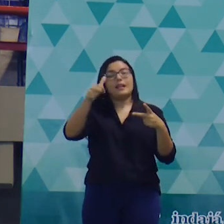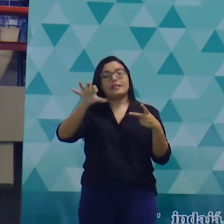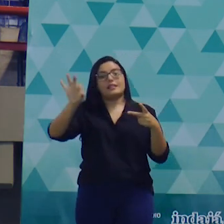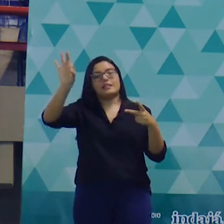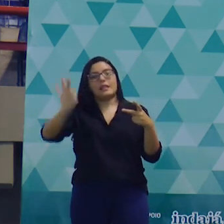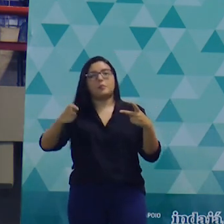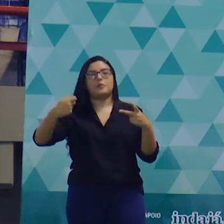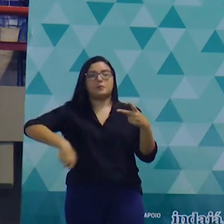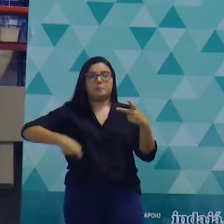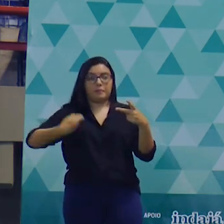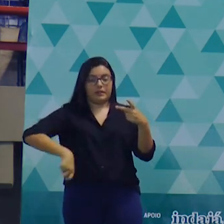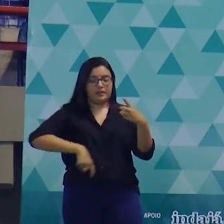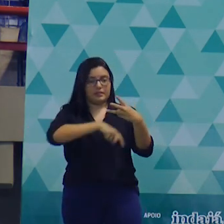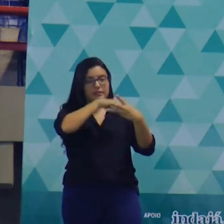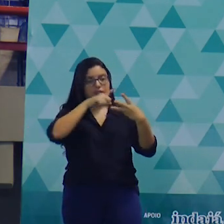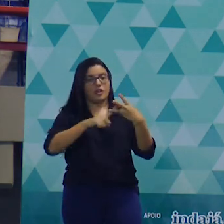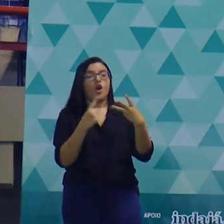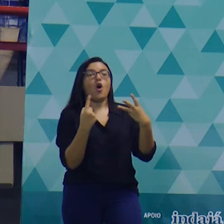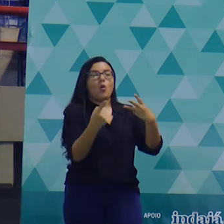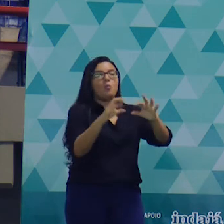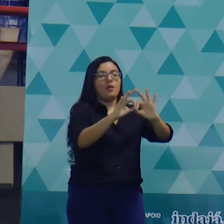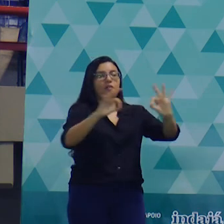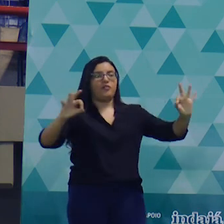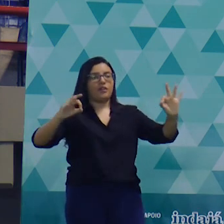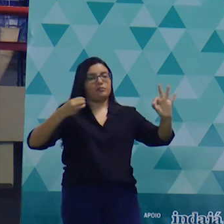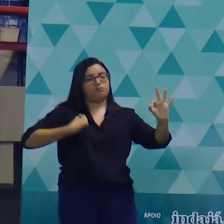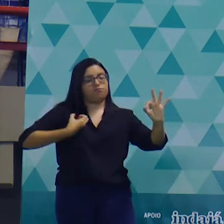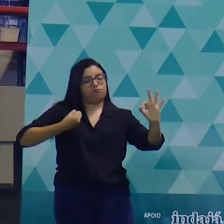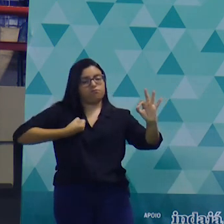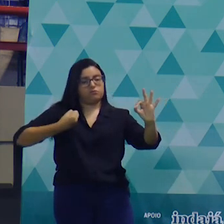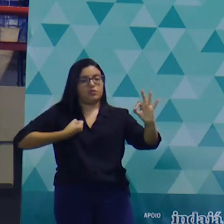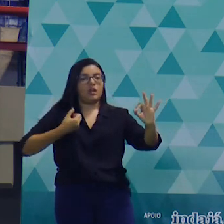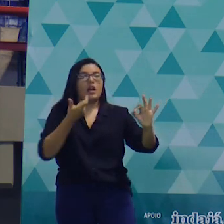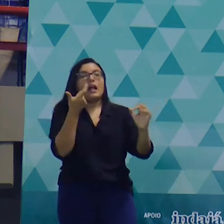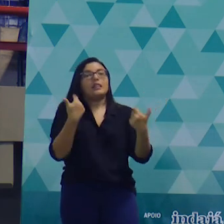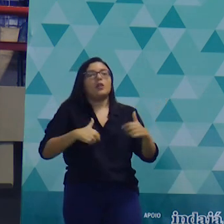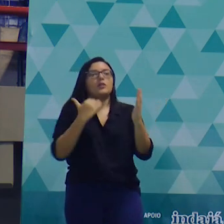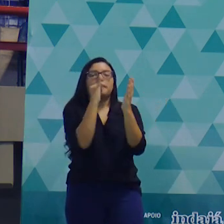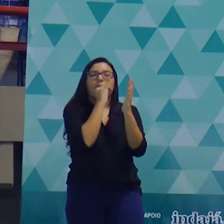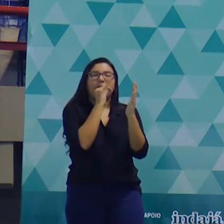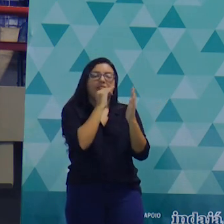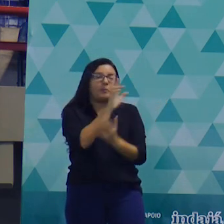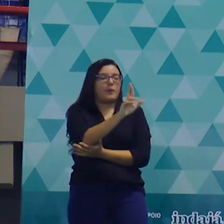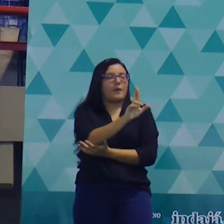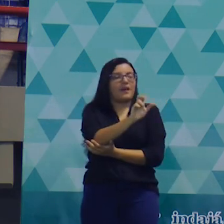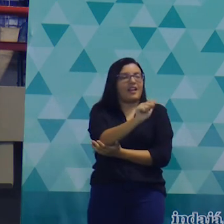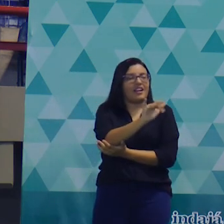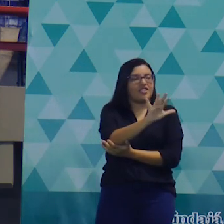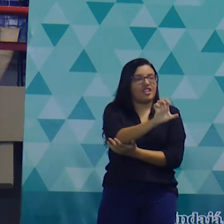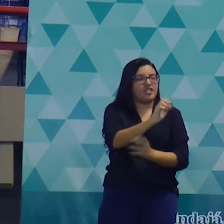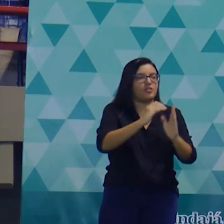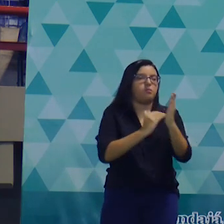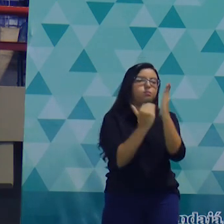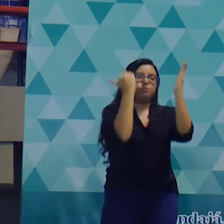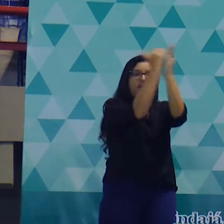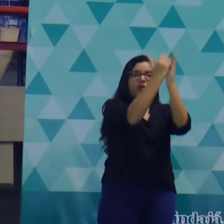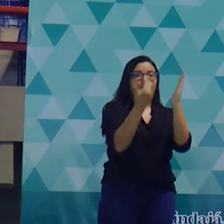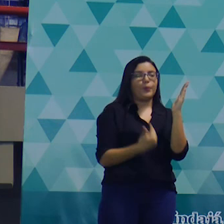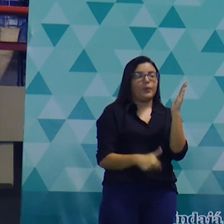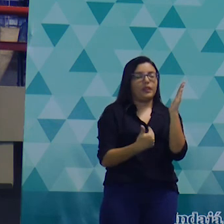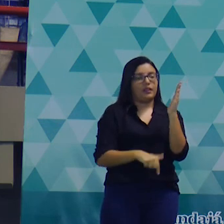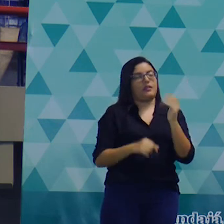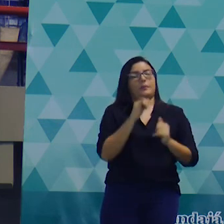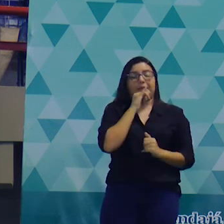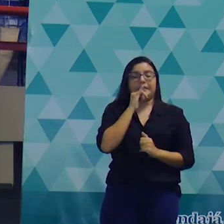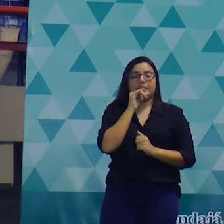tem apenas uma equação para trabalhar e não há reagente em excesso. Portanto, essas 3 questões que